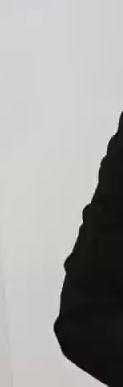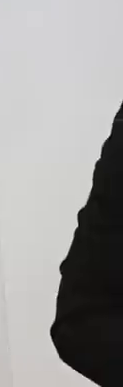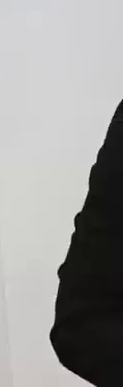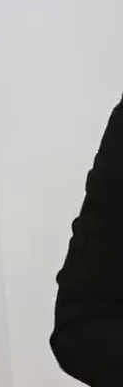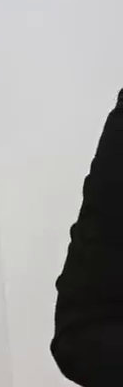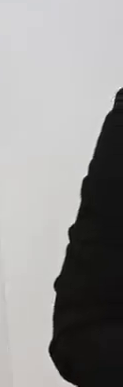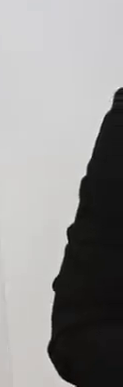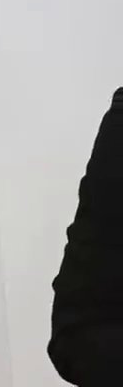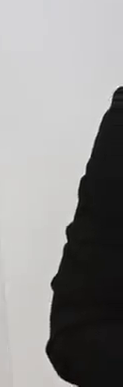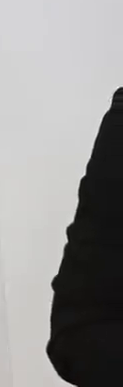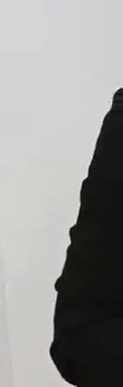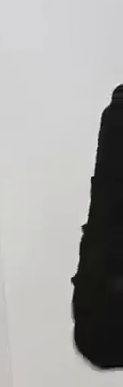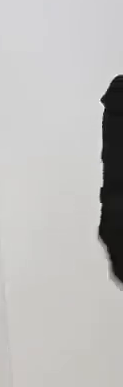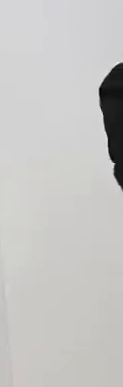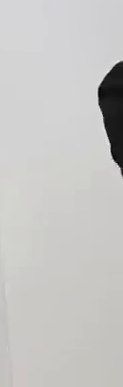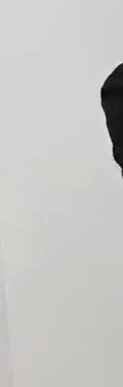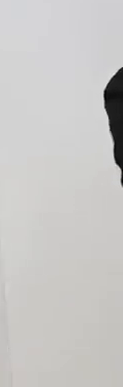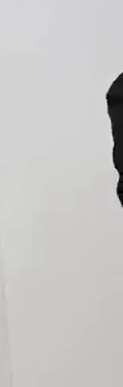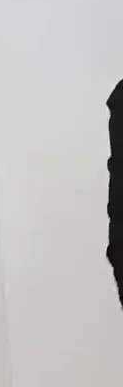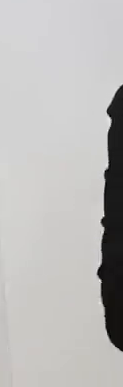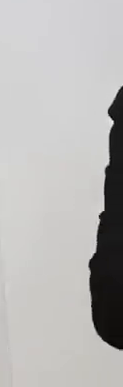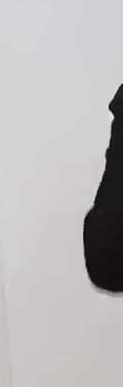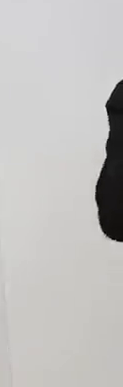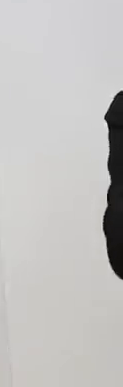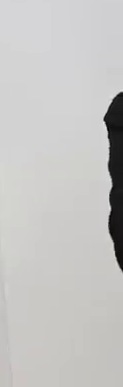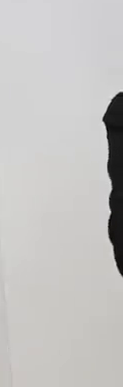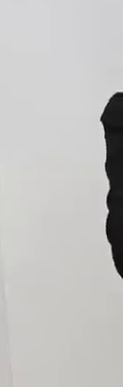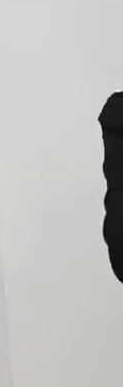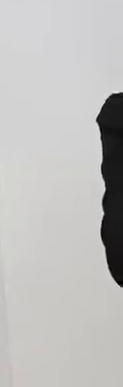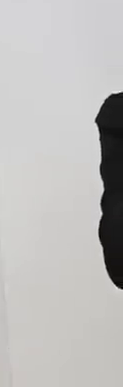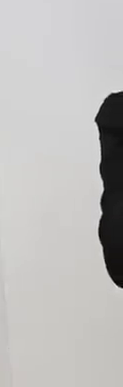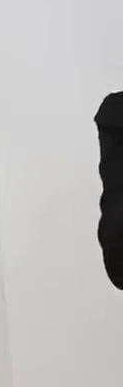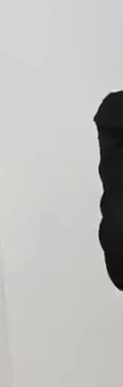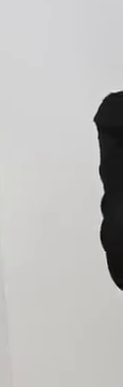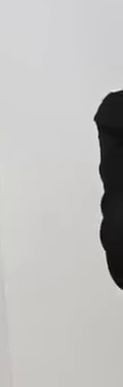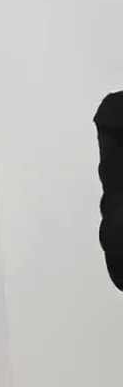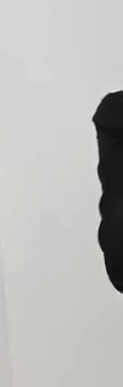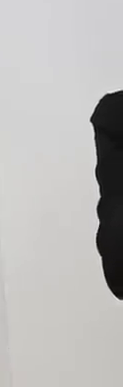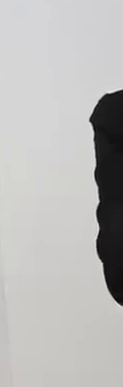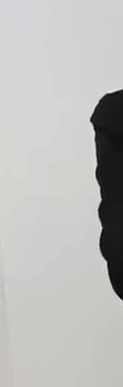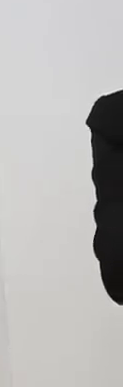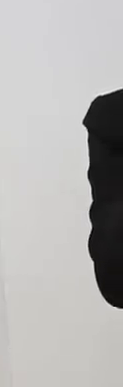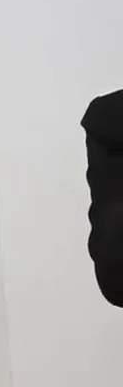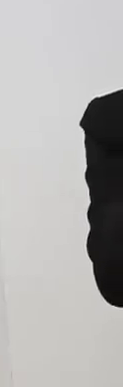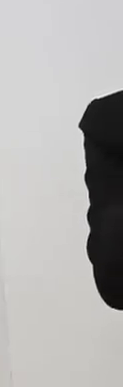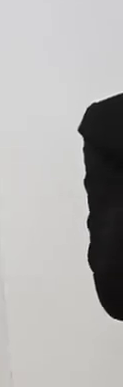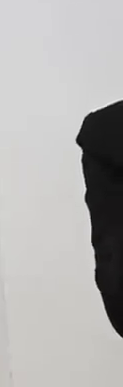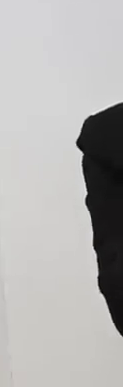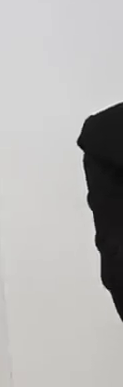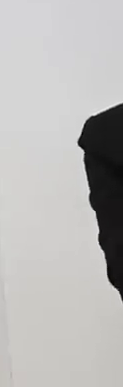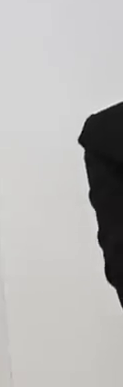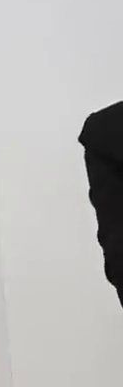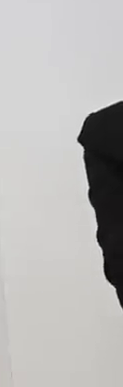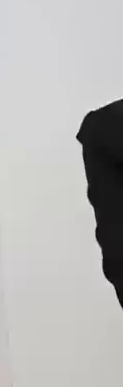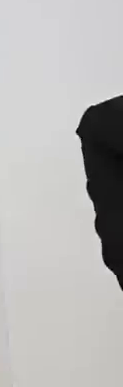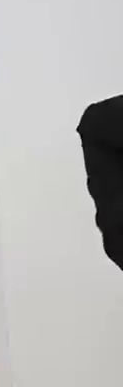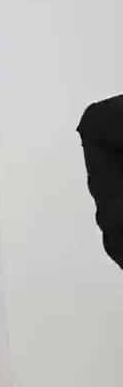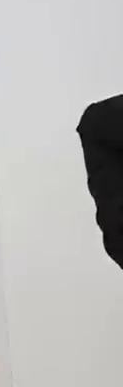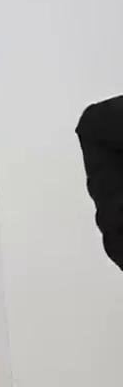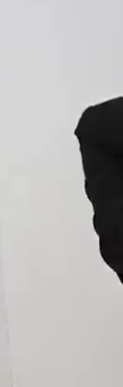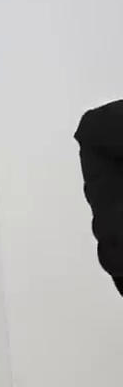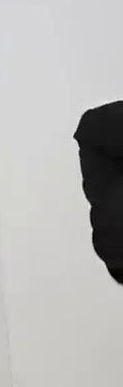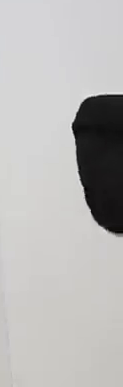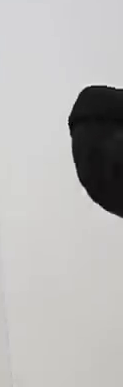전지판이 항상 태양을 향하고 탑재체는 항상 달 표면을 향하도록 하는 달